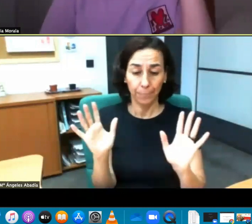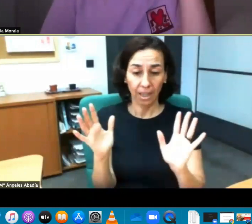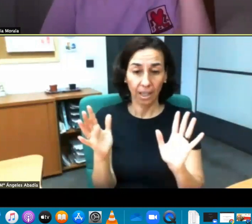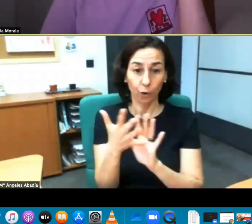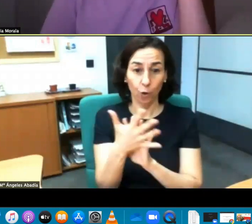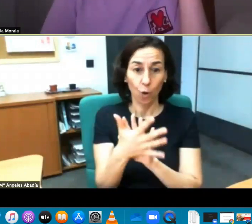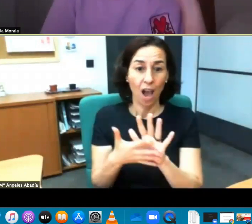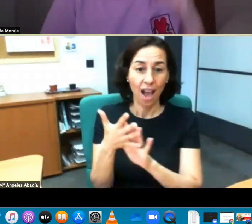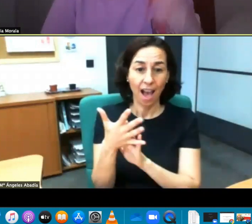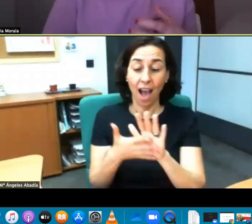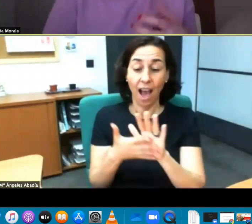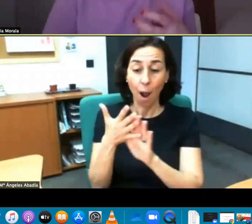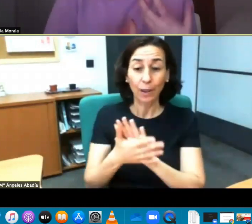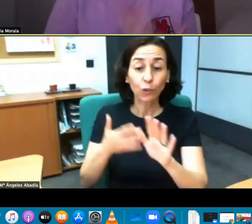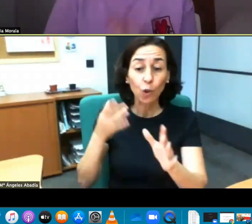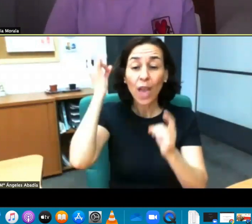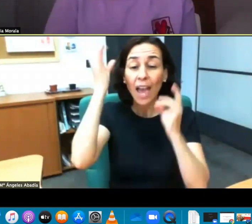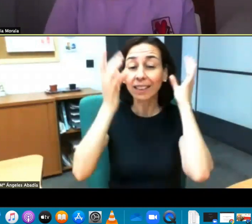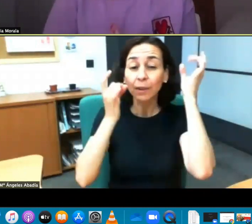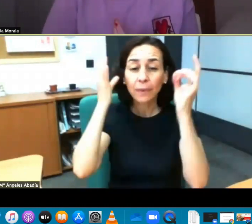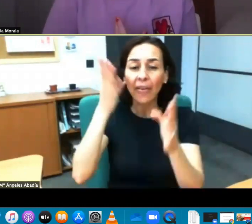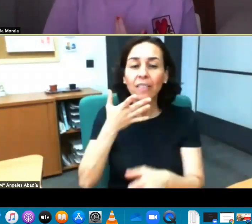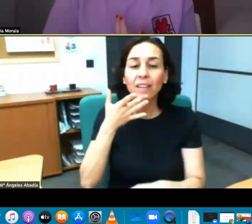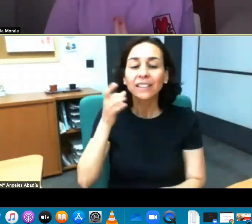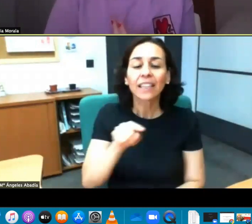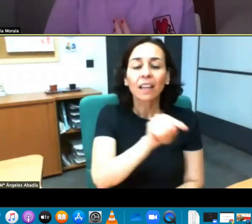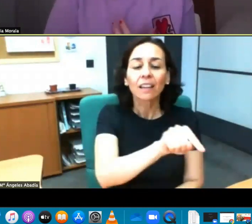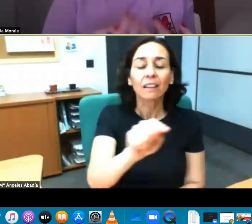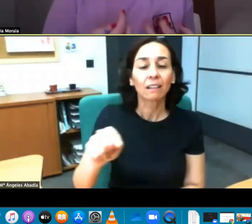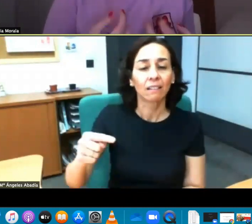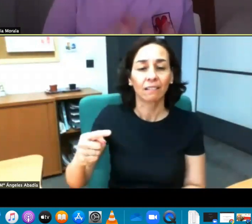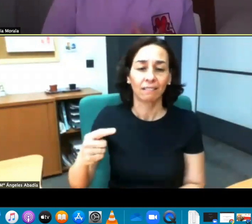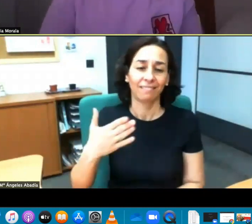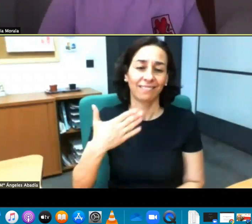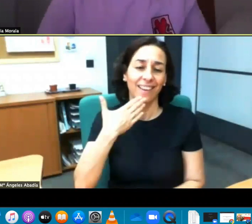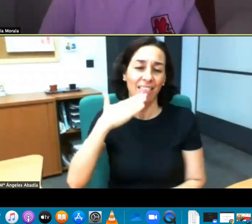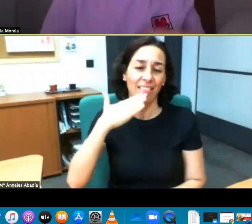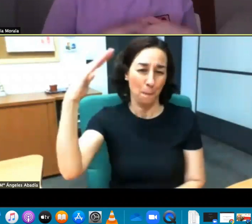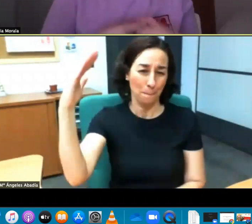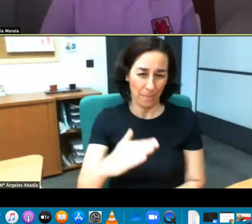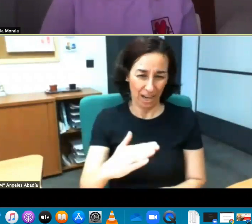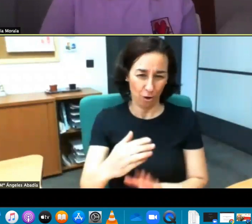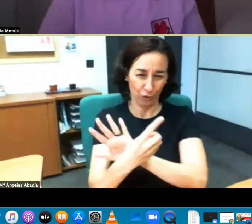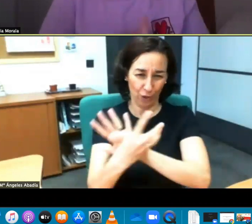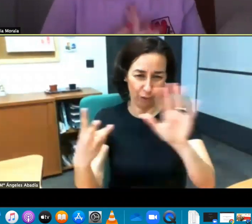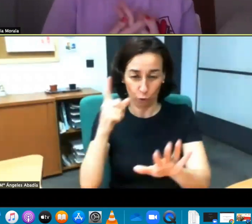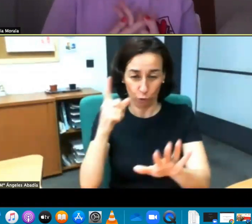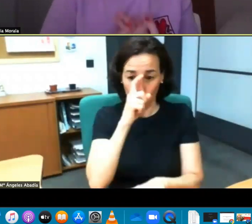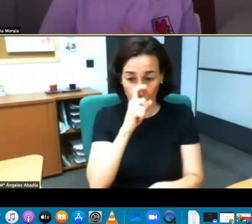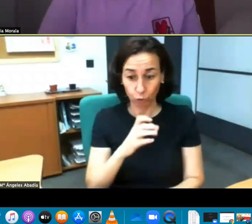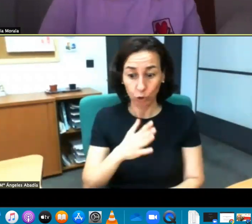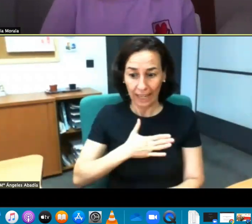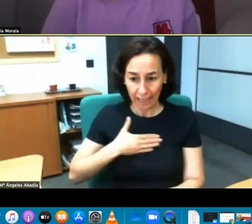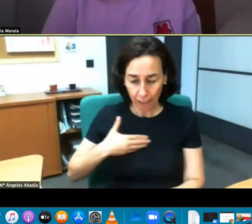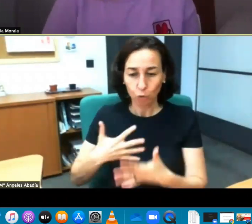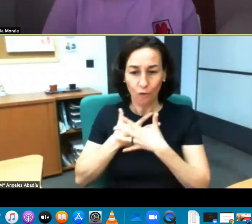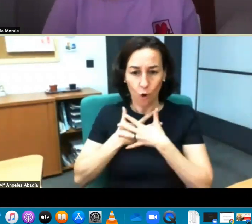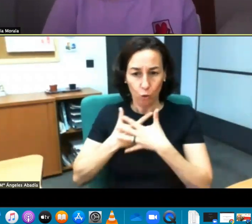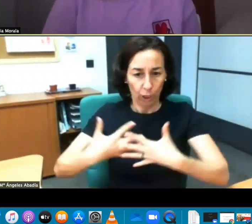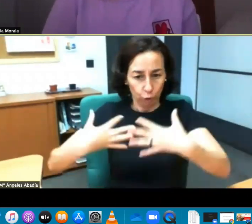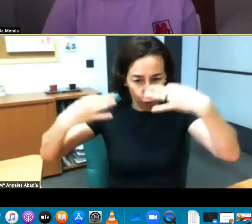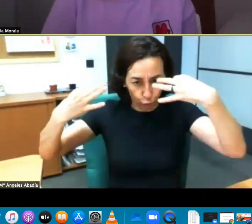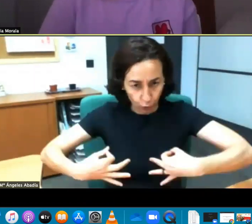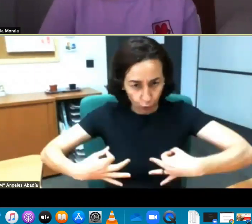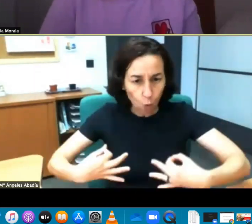se desempeñan con menores, que requieren que nuestros voluntarios estén seguros, que tengan conocimiento de lo que están llevando a